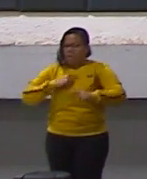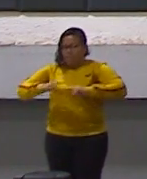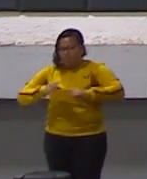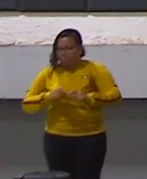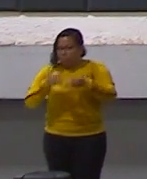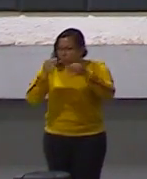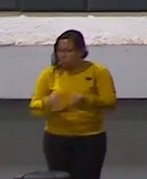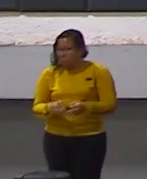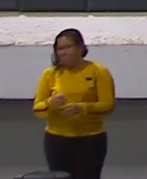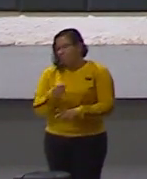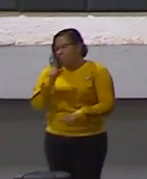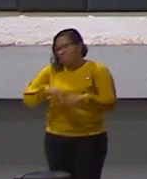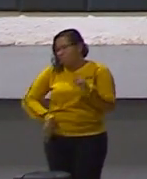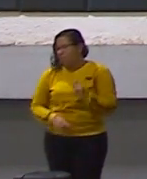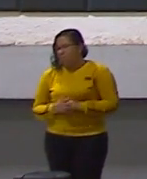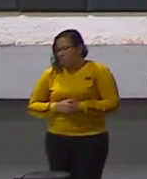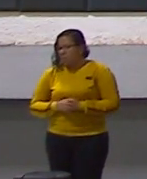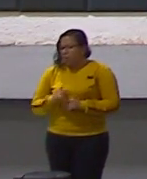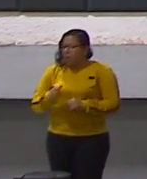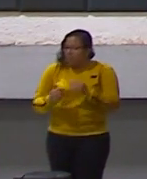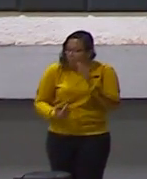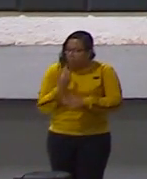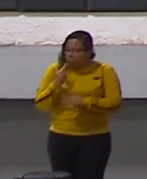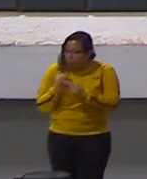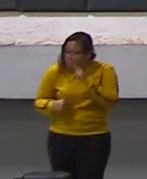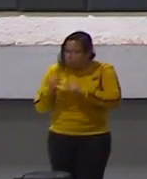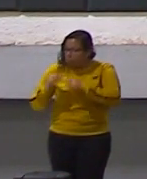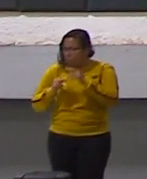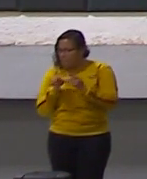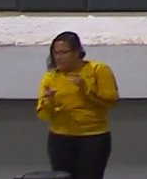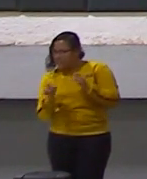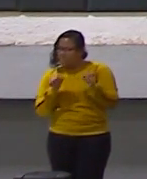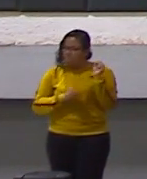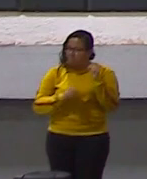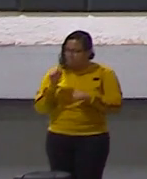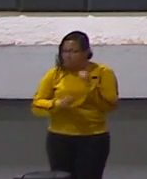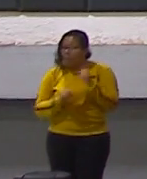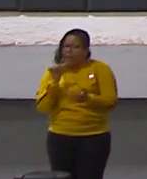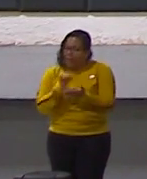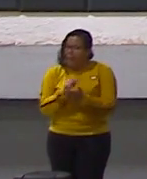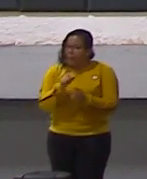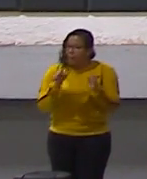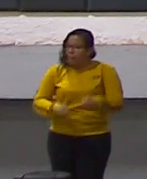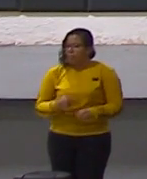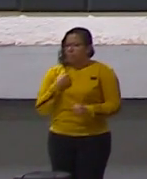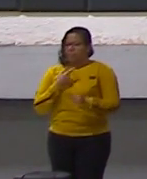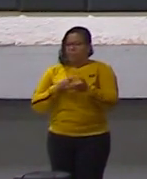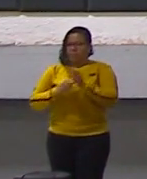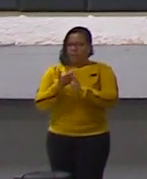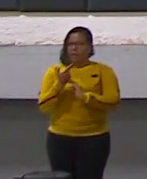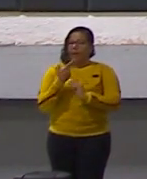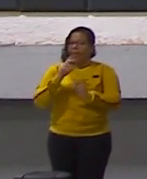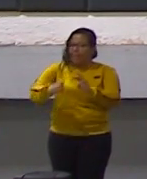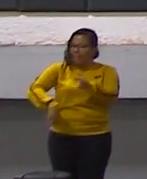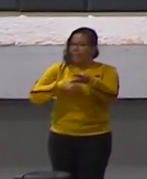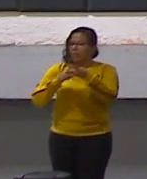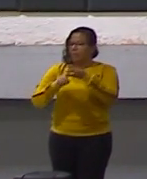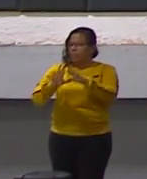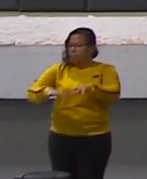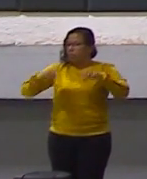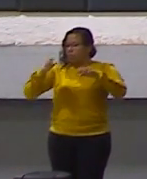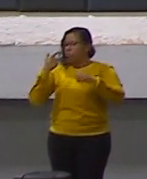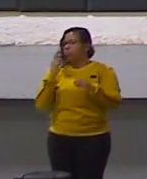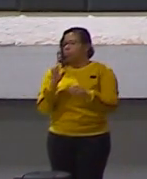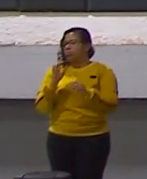efectiva sino que se construyen y tendríamos entonces la realización del tercer congreso colombiano